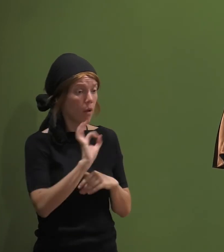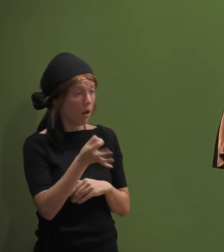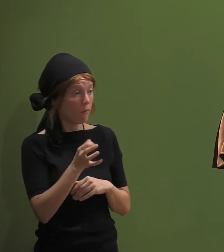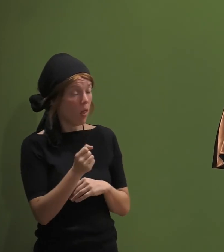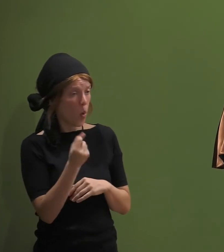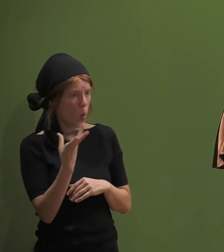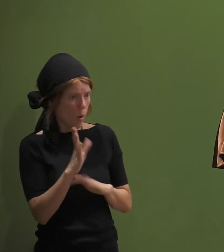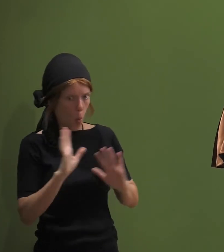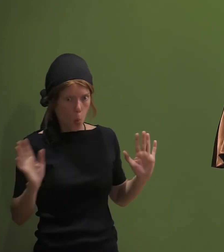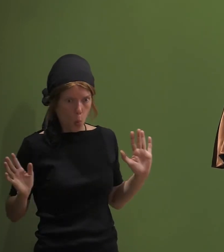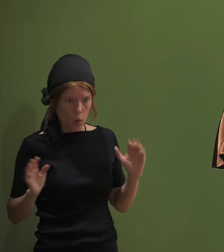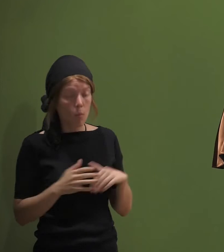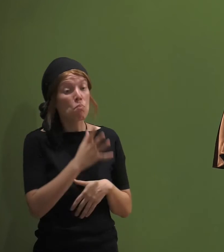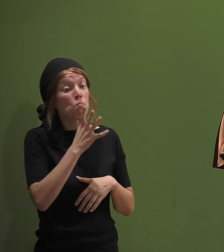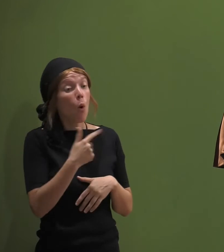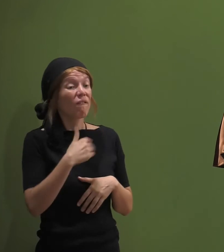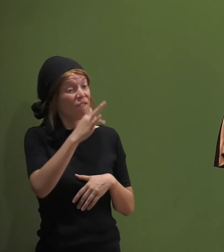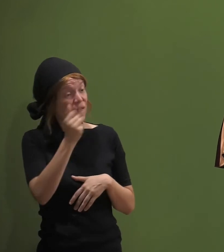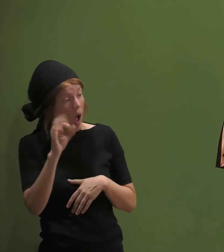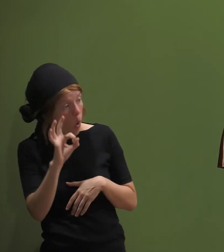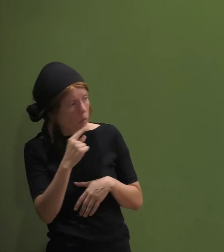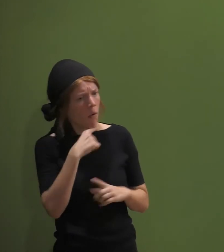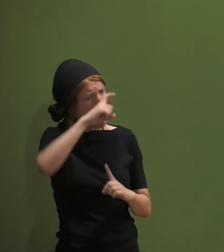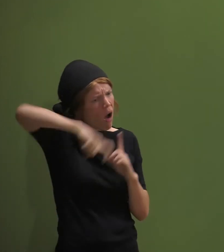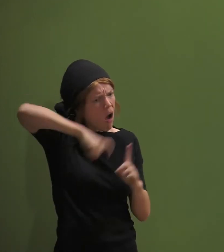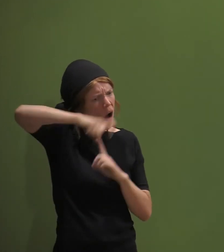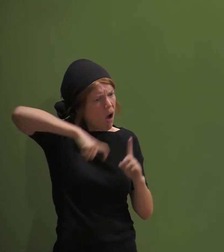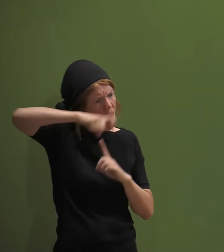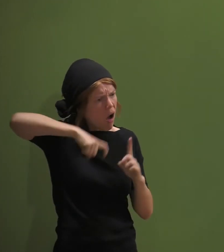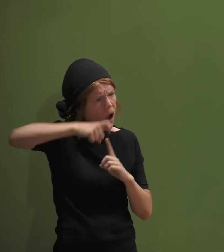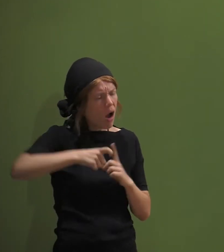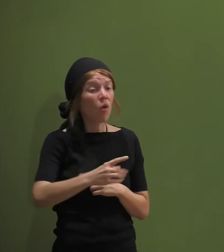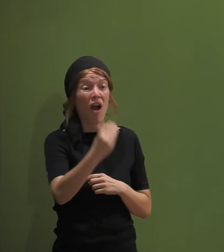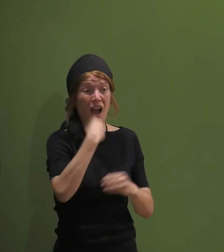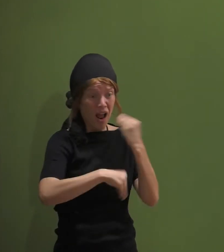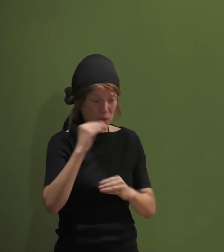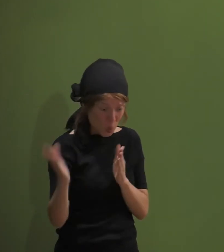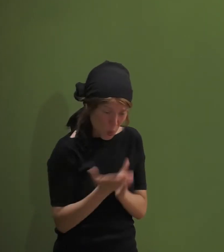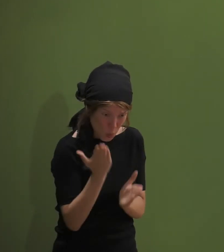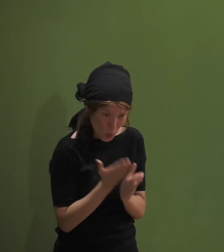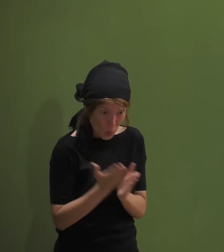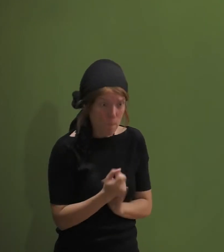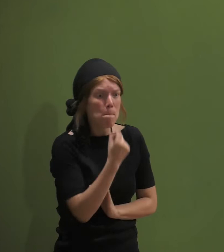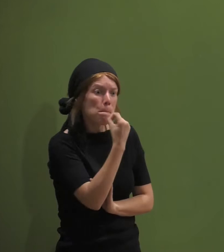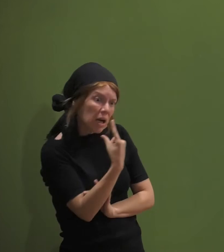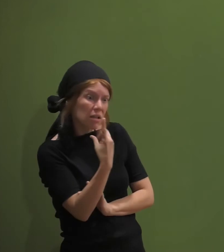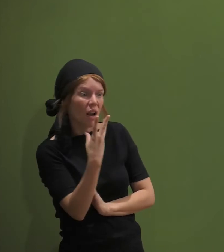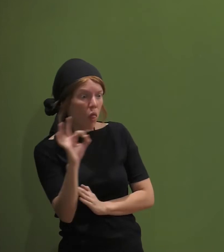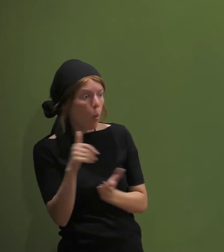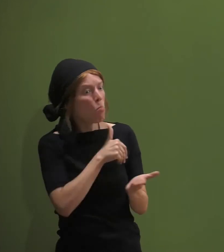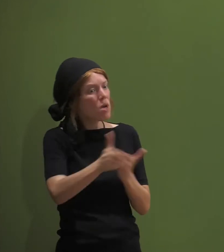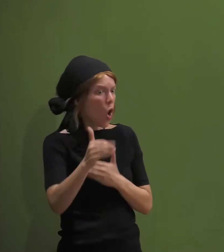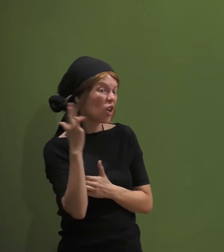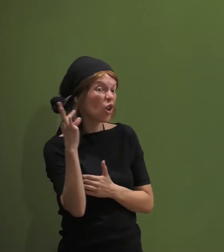que las cifras son enormes, ya que según la FAO, cada año un tercio de todos los alimentos producidos, equivalentes a 1.300 millones